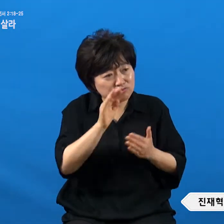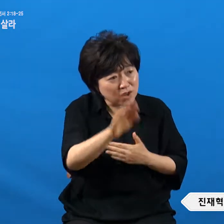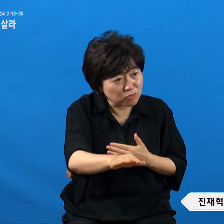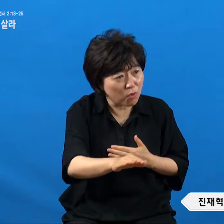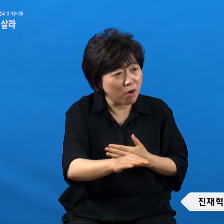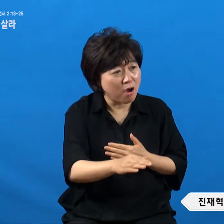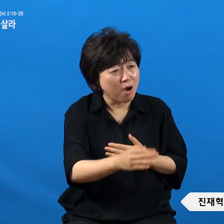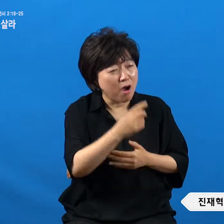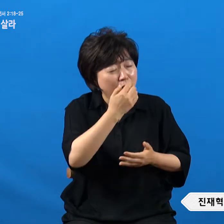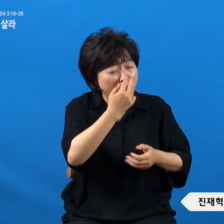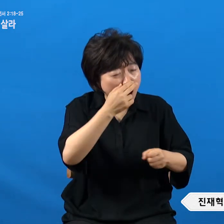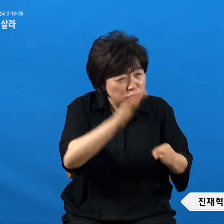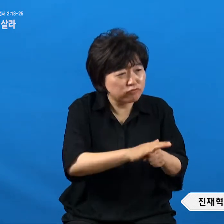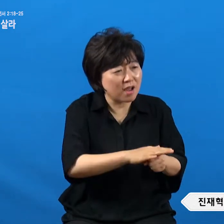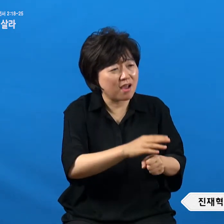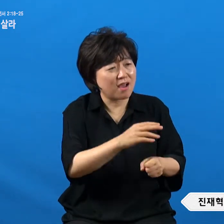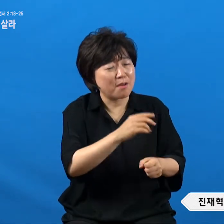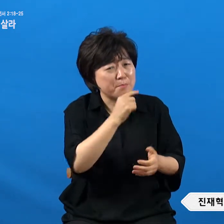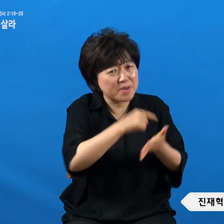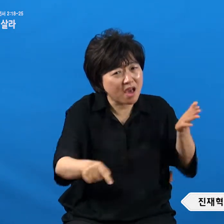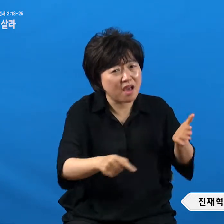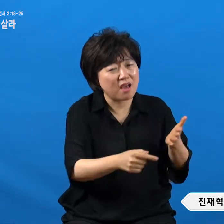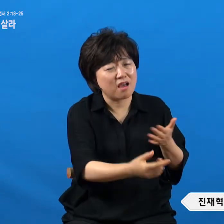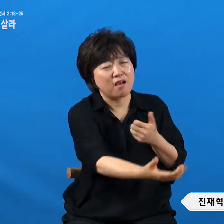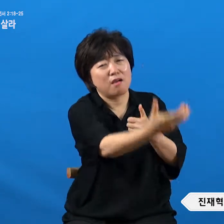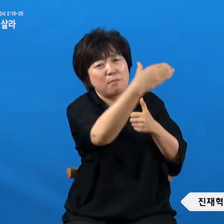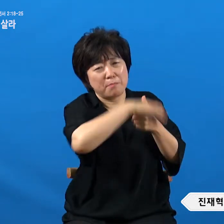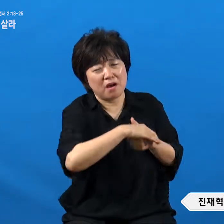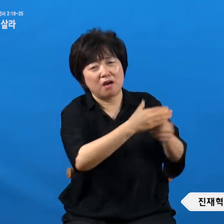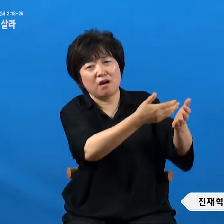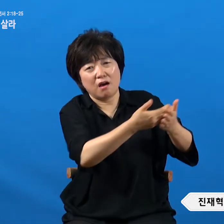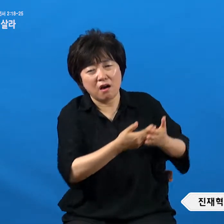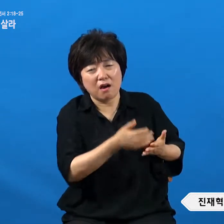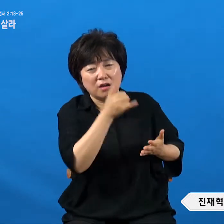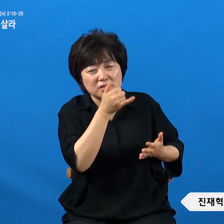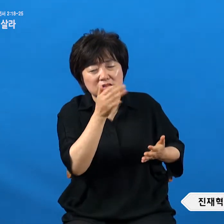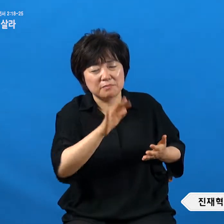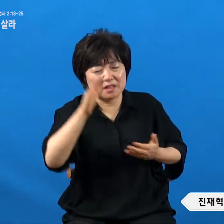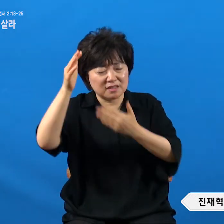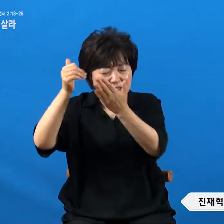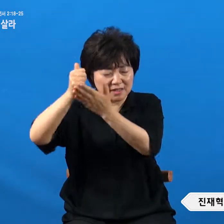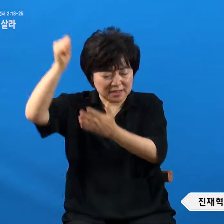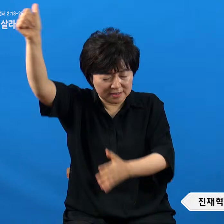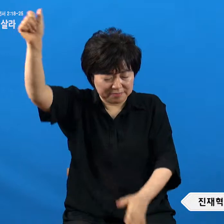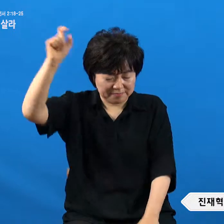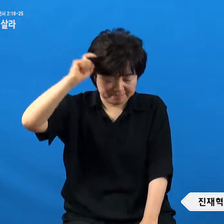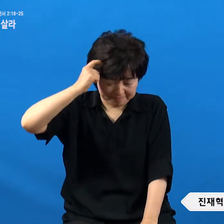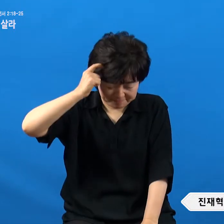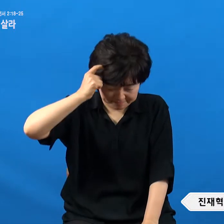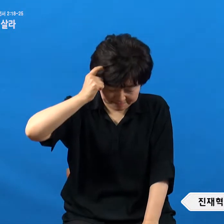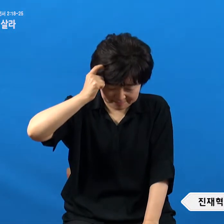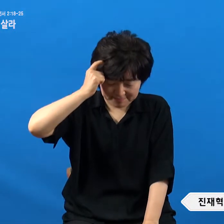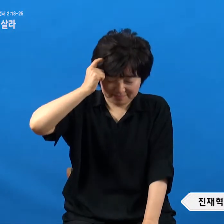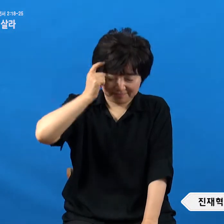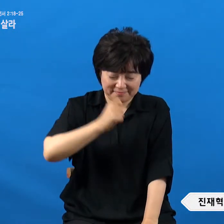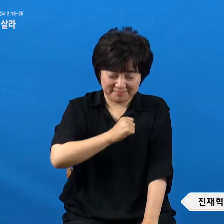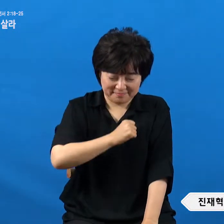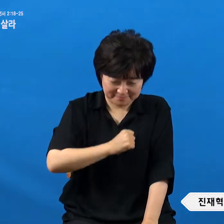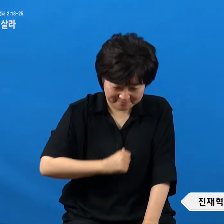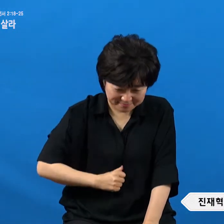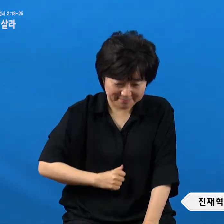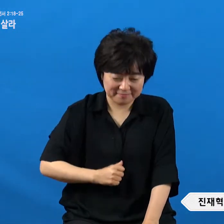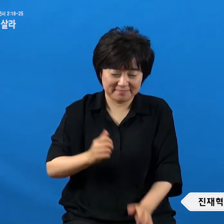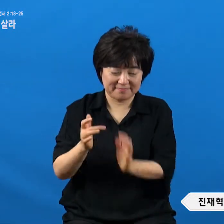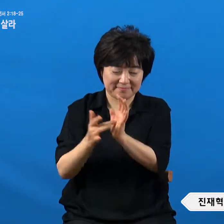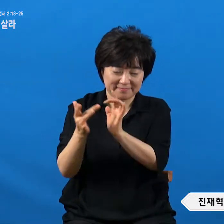오는 고통이 있습니다. 그러나 하나님 생각합니다. 주님 따라갑니다.